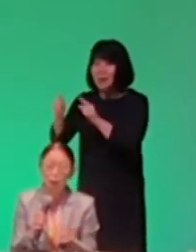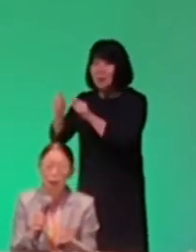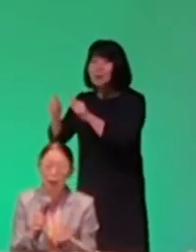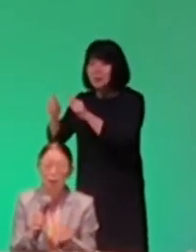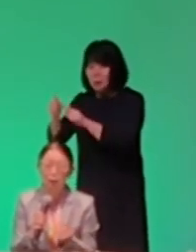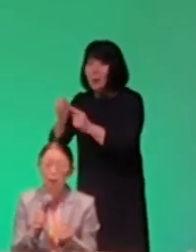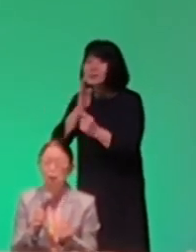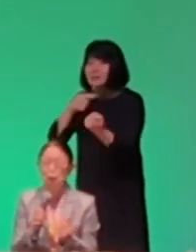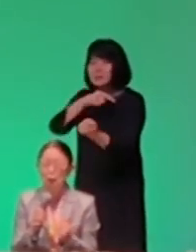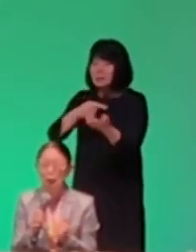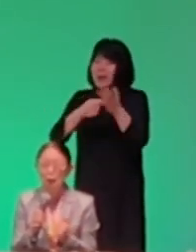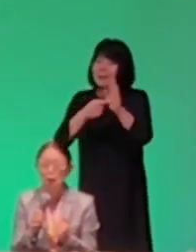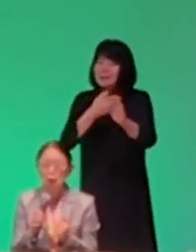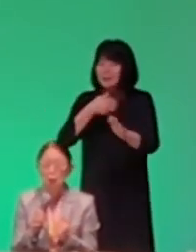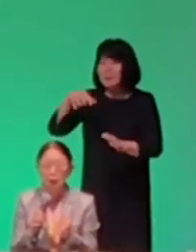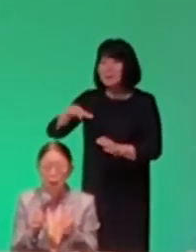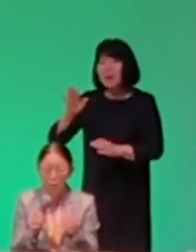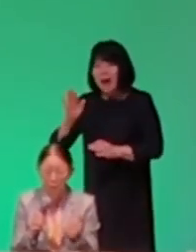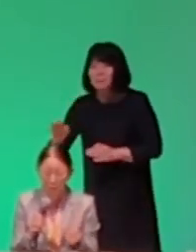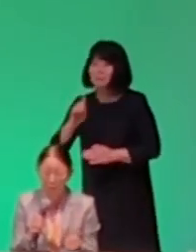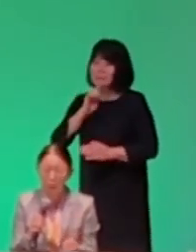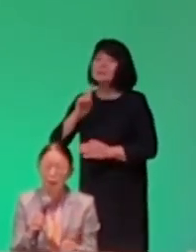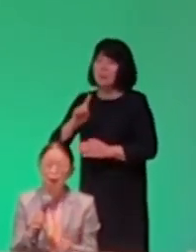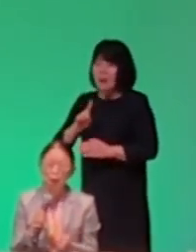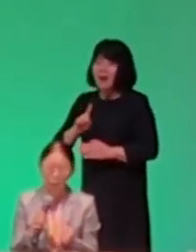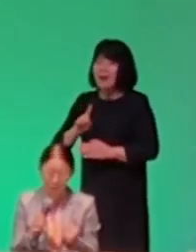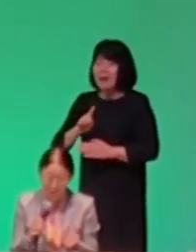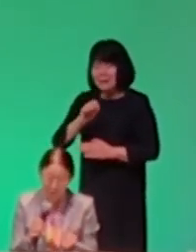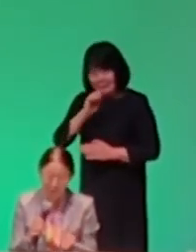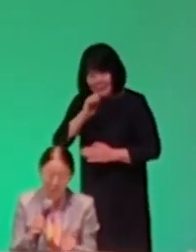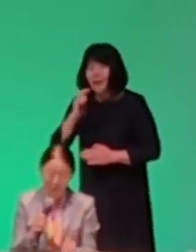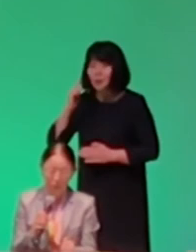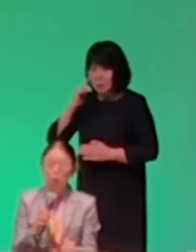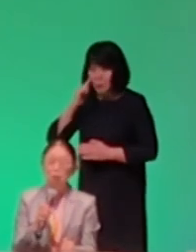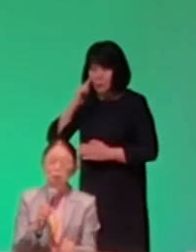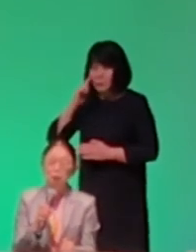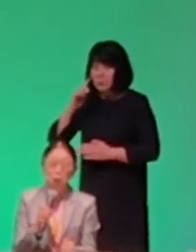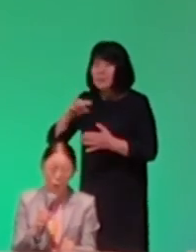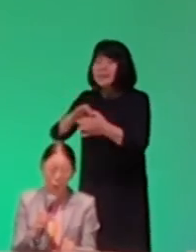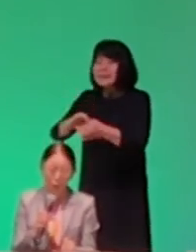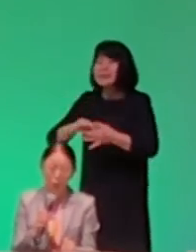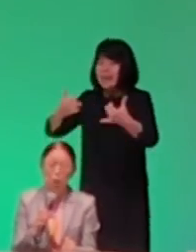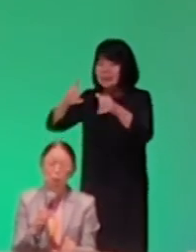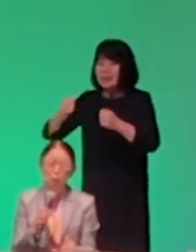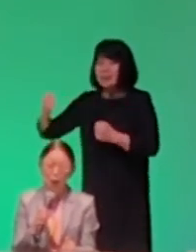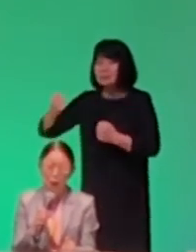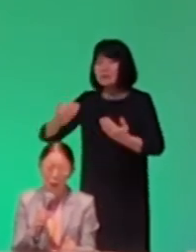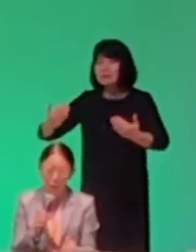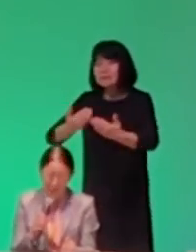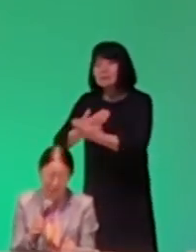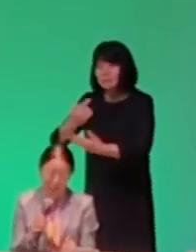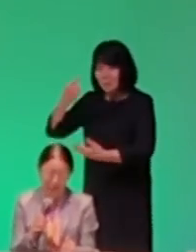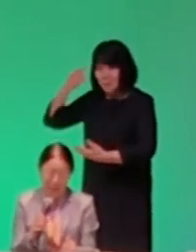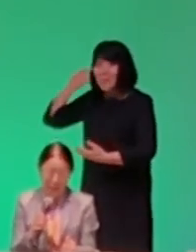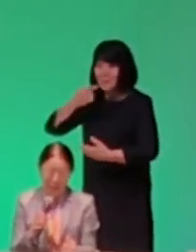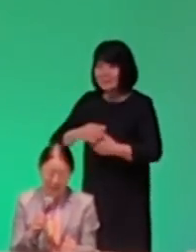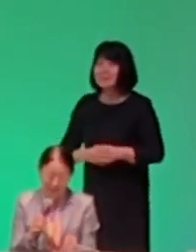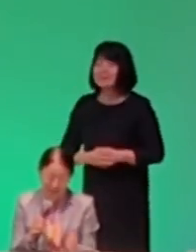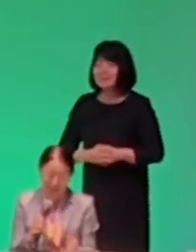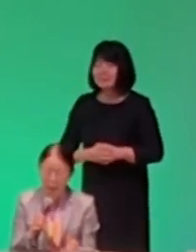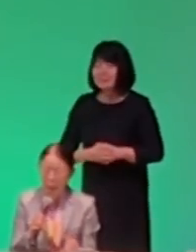を生かせる場があるっていうのはきっとこうこの社会をものすごく強くするというふうに思います